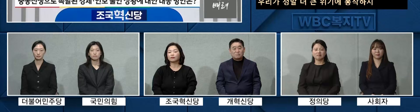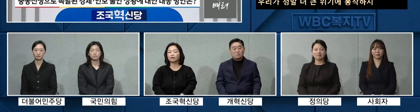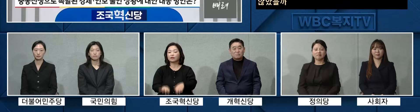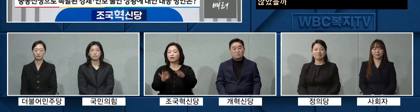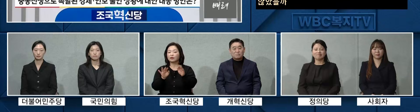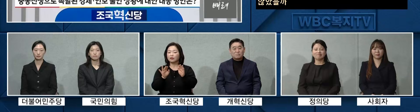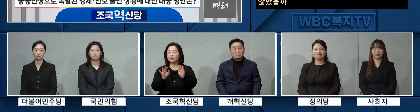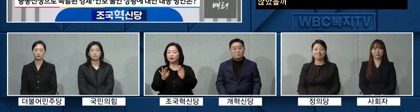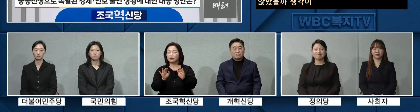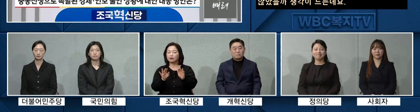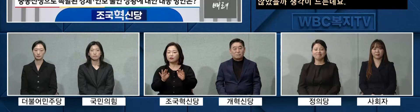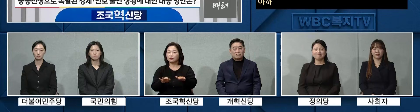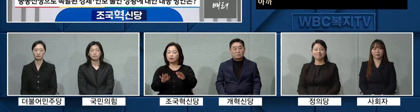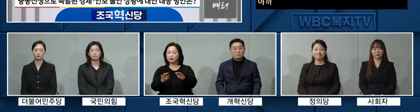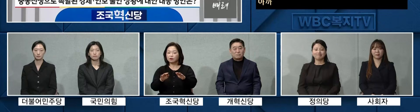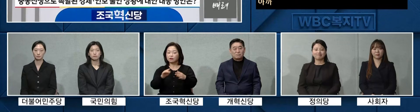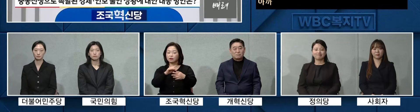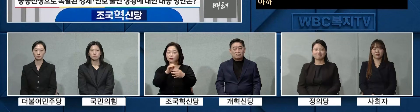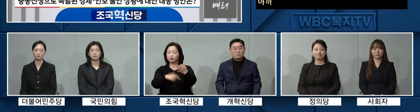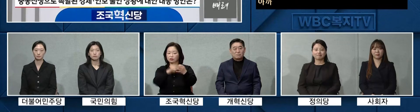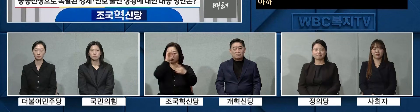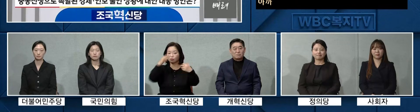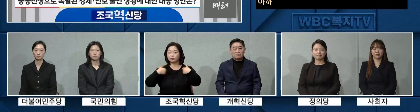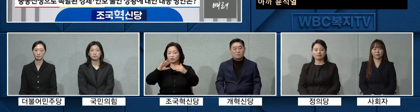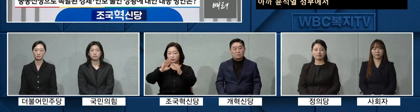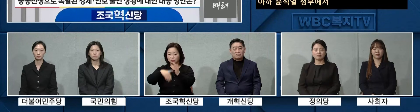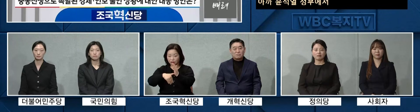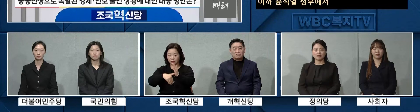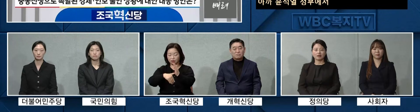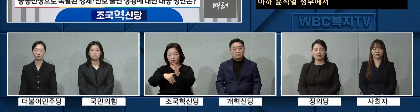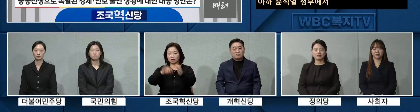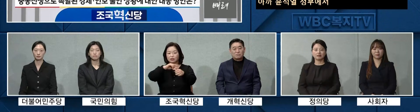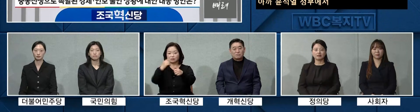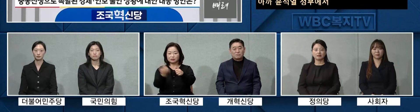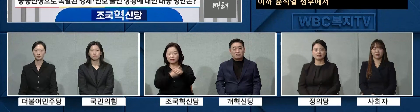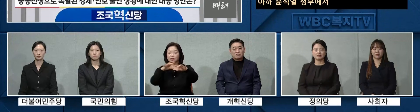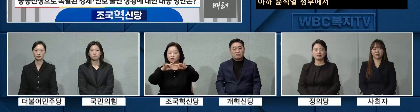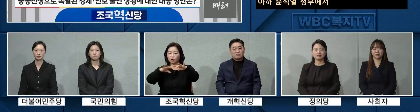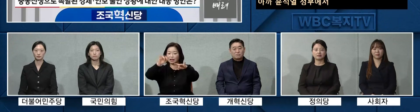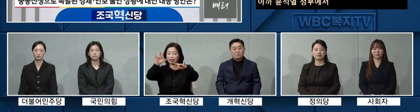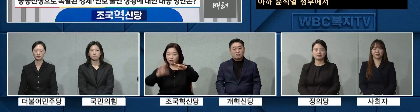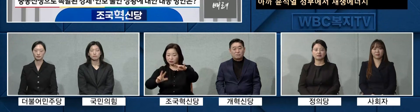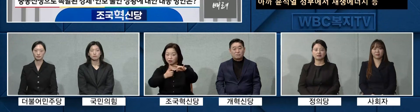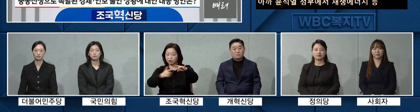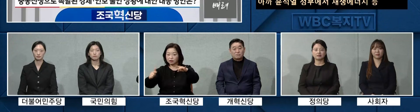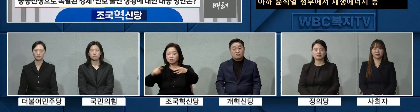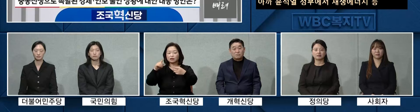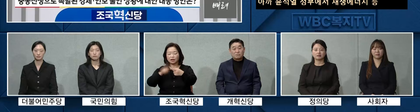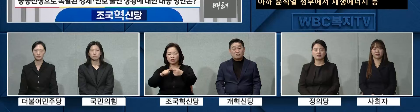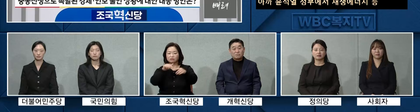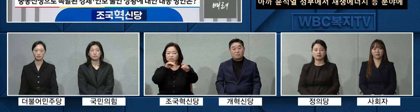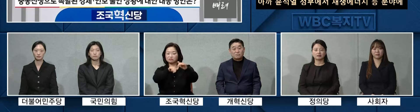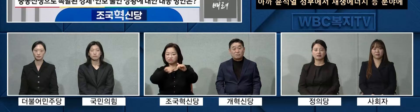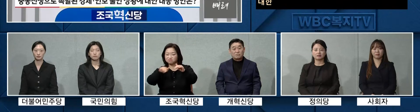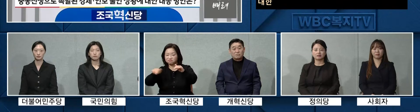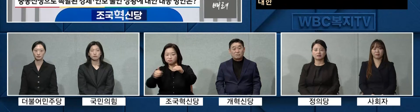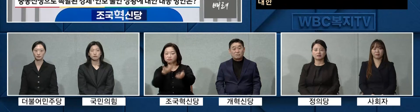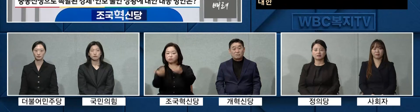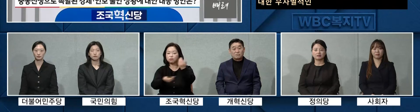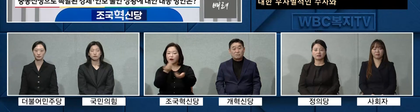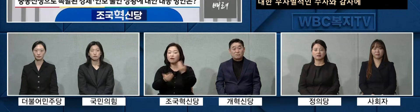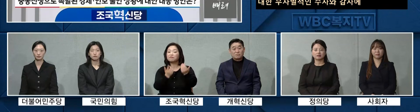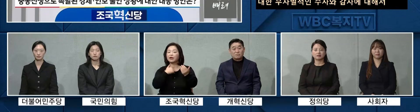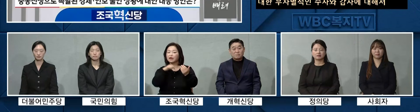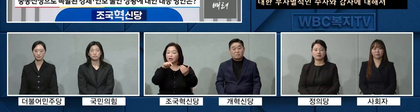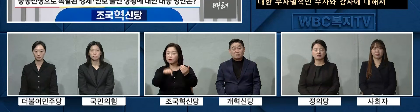아까 윤석열 정부에서 재생에너지 등 분야에 대한 무차별적인 수사와 감사에 대해서